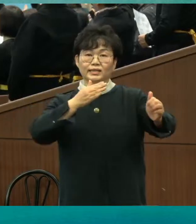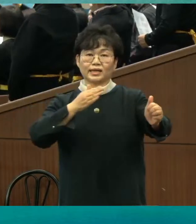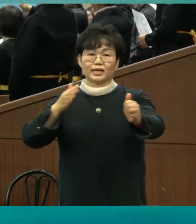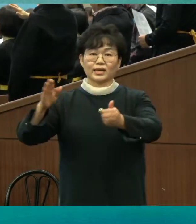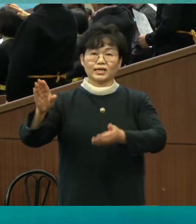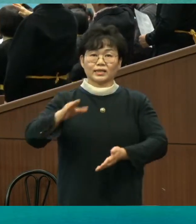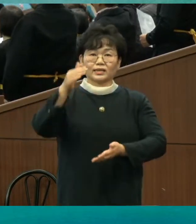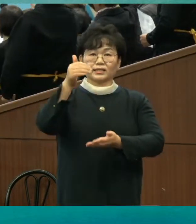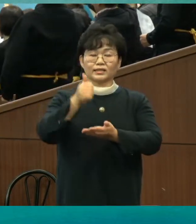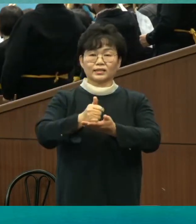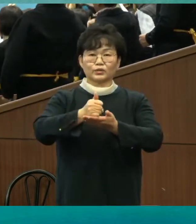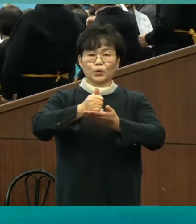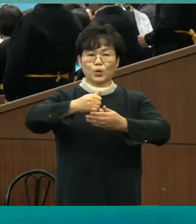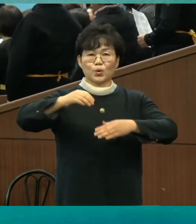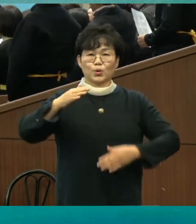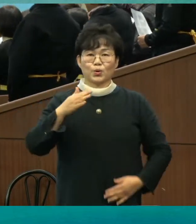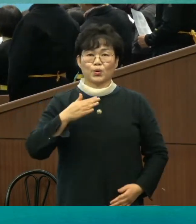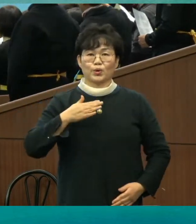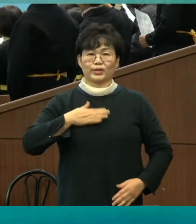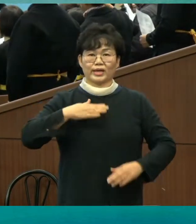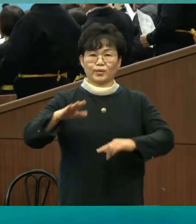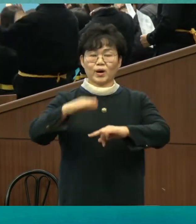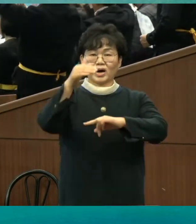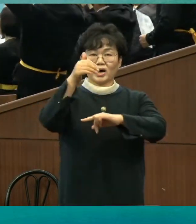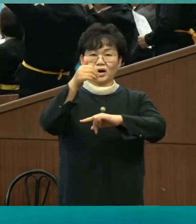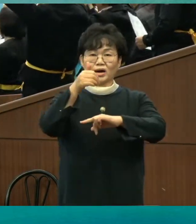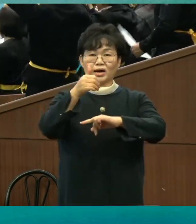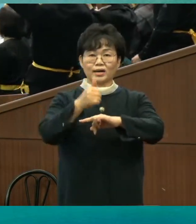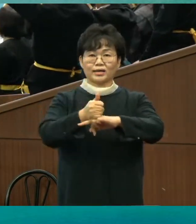찬양하세 그리스도 나의 왕